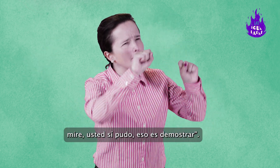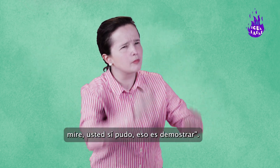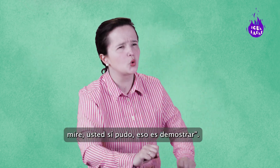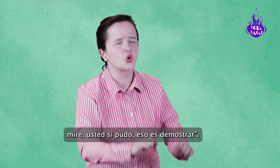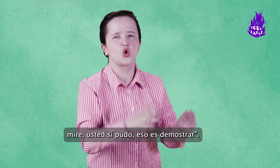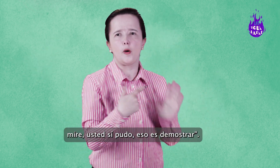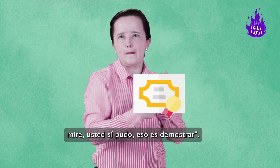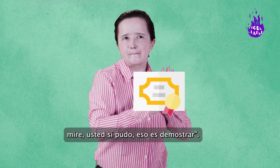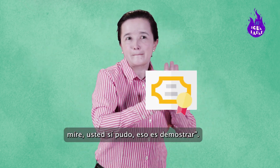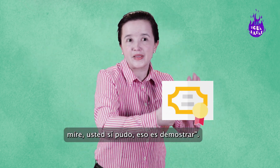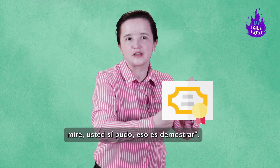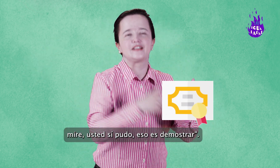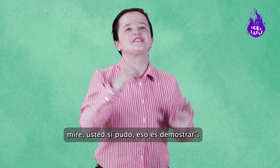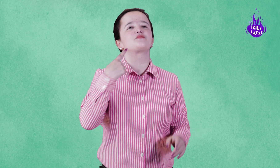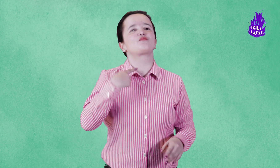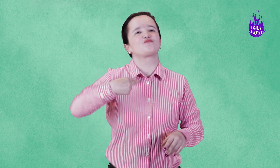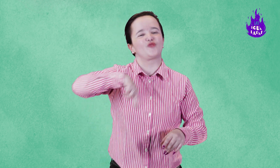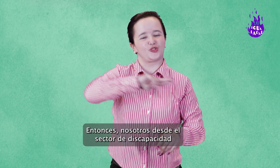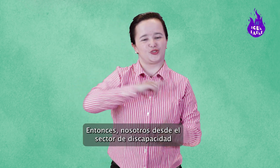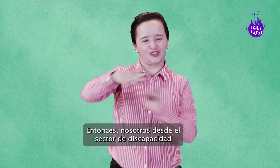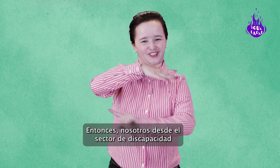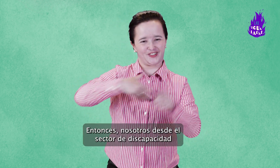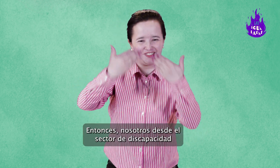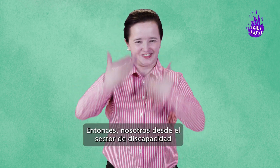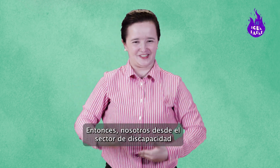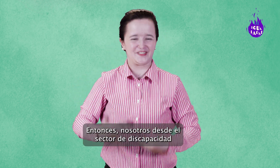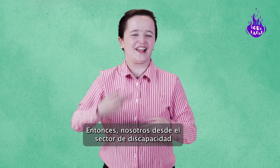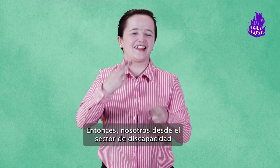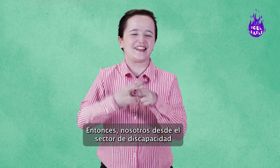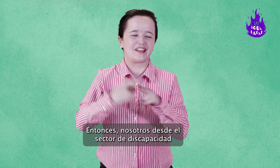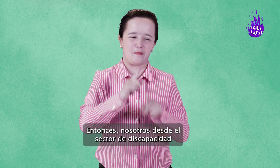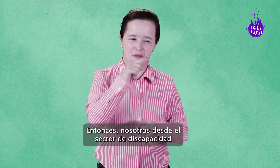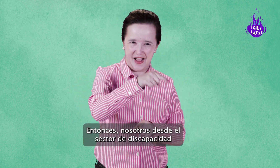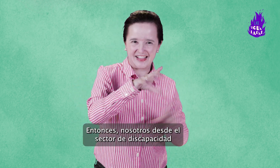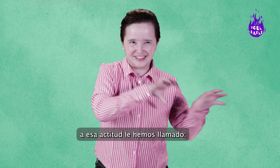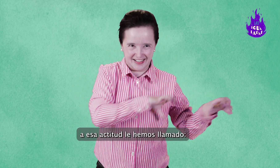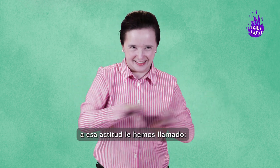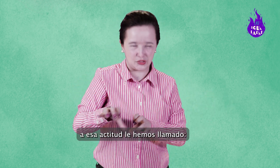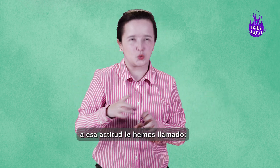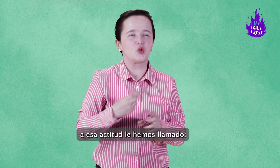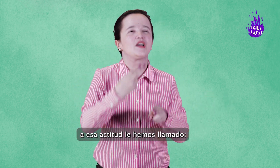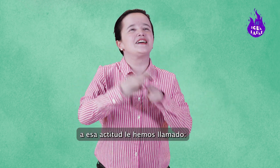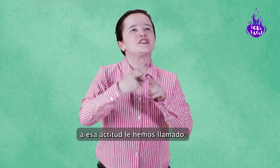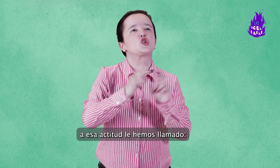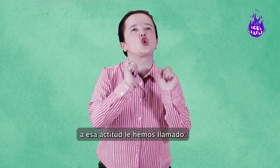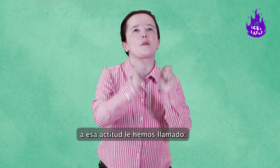pudo, eso es demostrar. Entonces nosotros desde el sector de discapacidad a esa actitud le hemos llamado